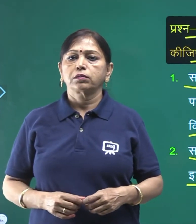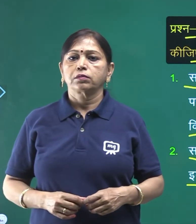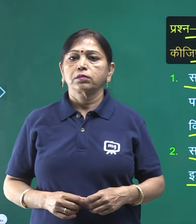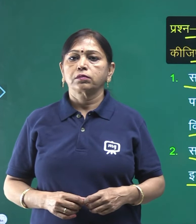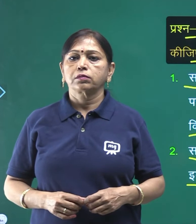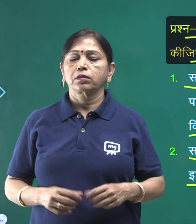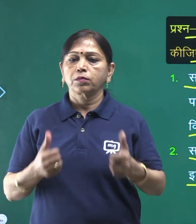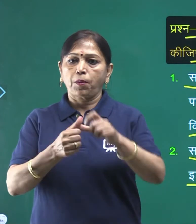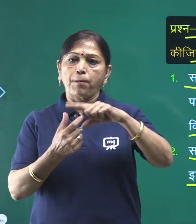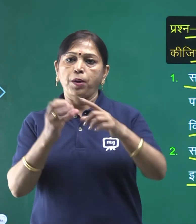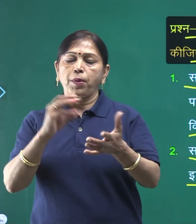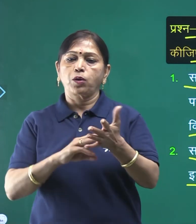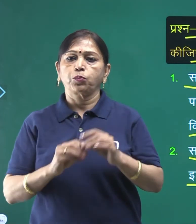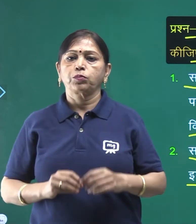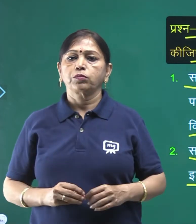परमाणु